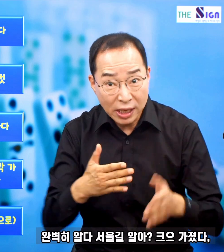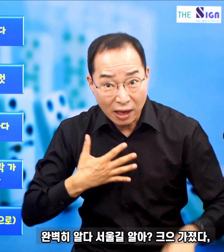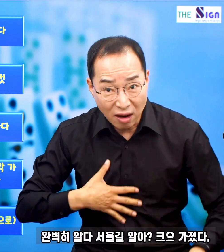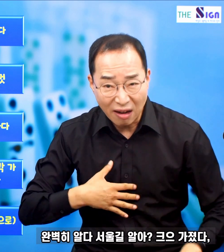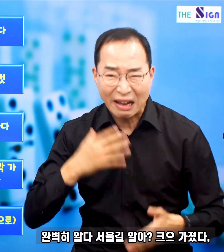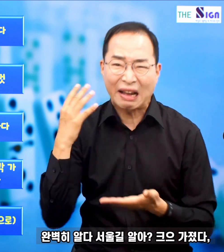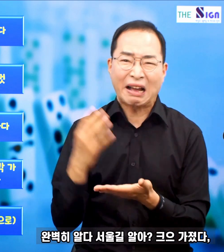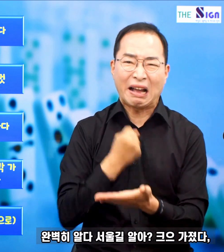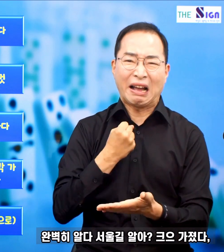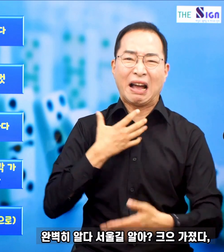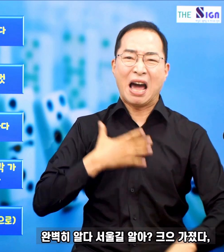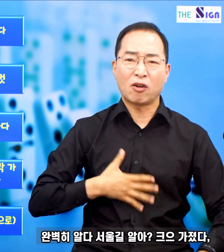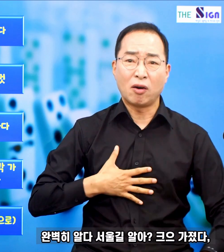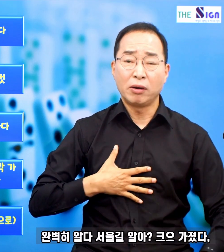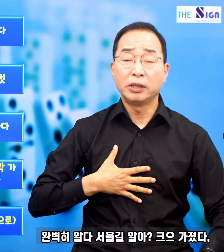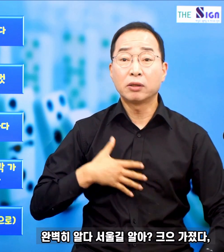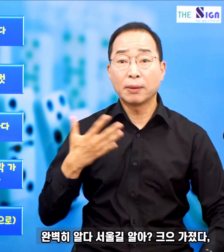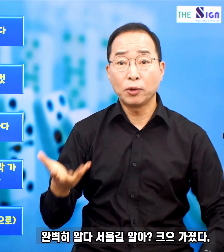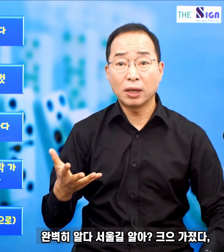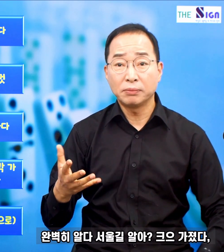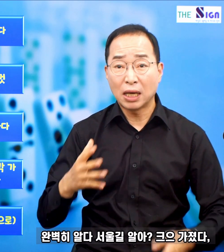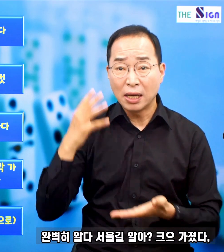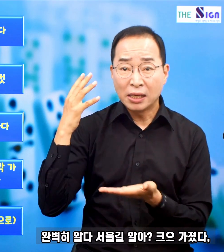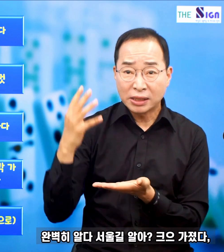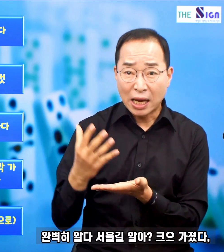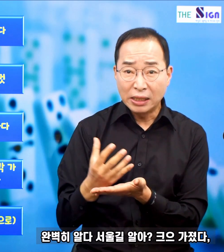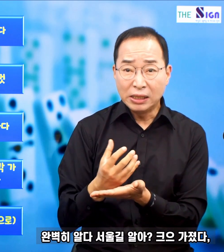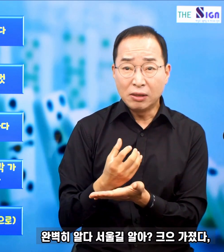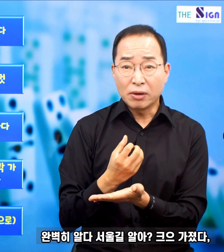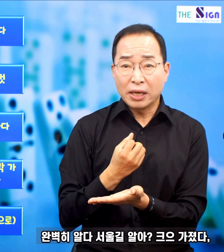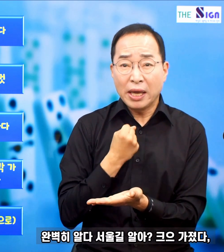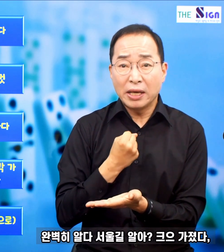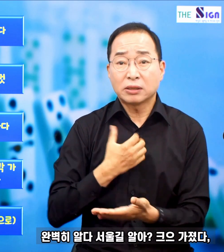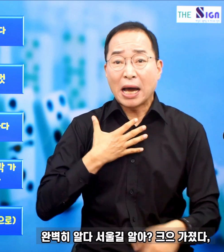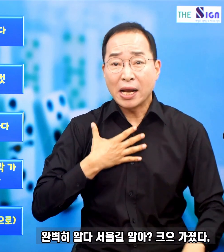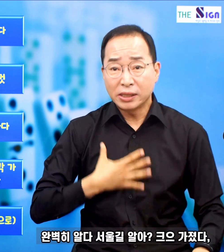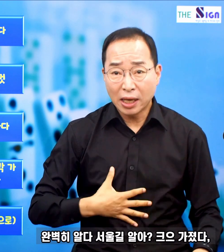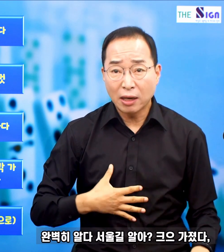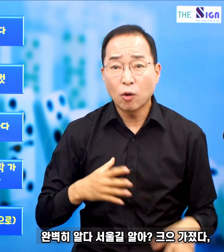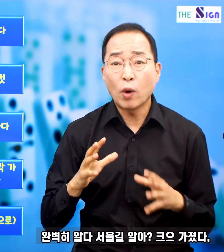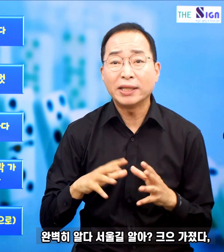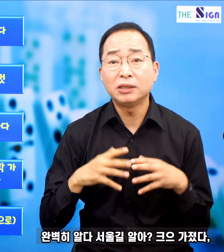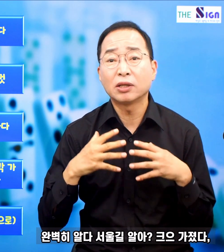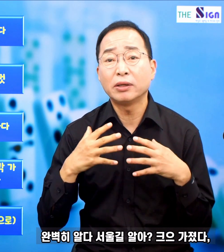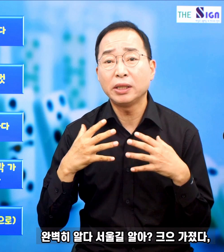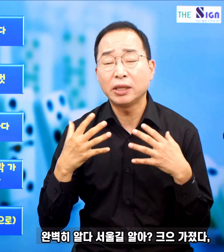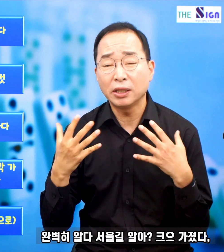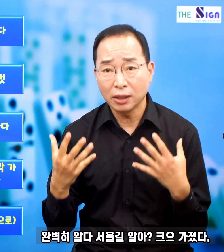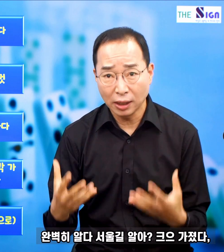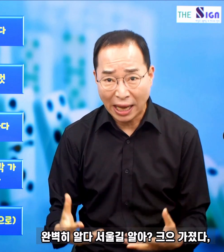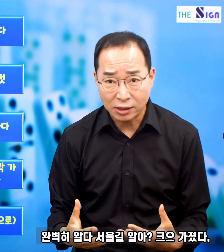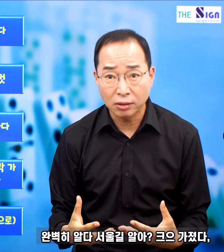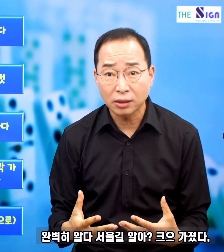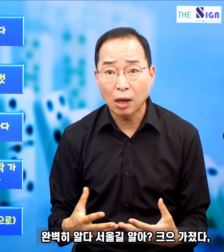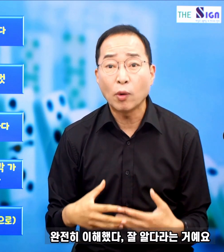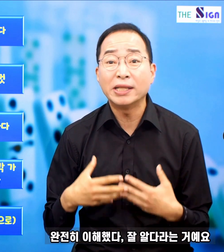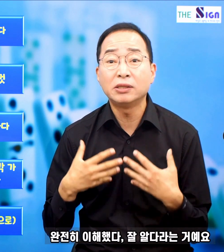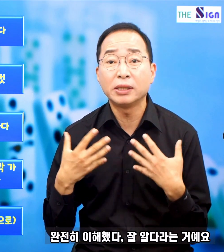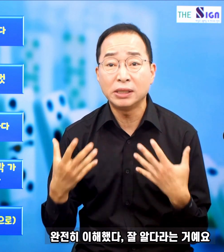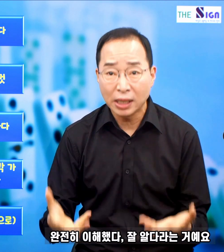알아? 알아. 이렇게 표현합니다. 자, 이렇게 해서 알다라는 거 완전히 가졌다, 완전히